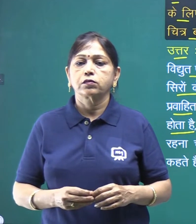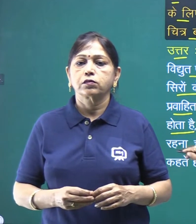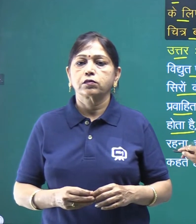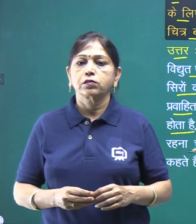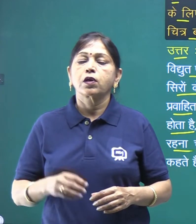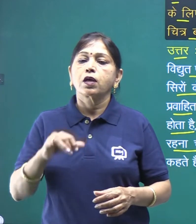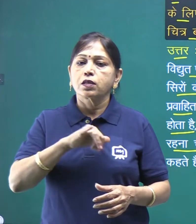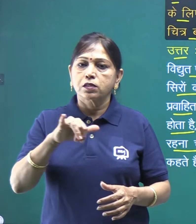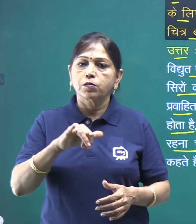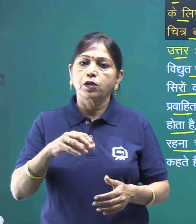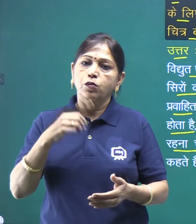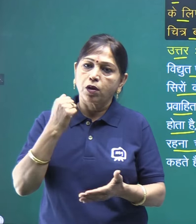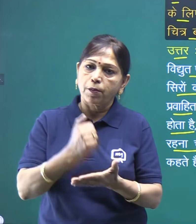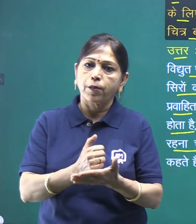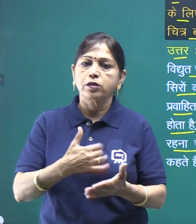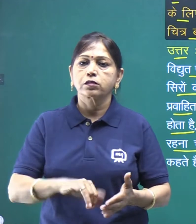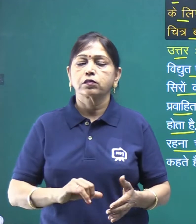समान रहना चाहिए।